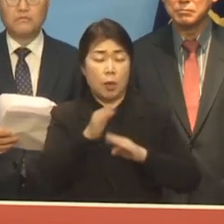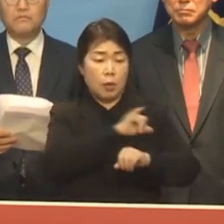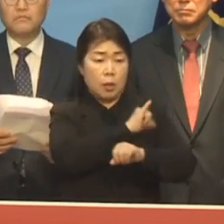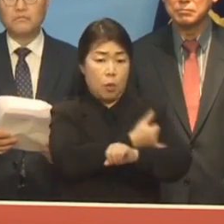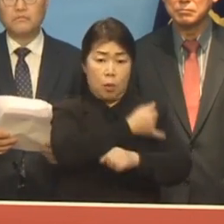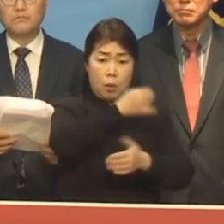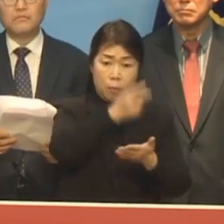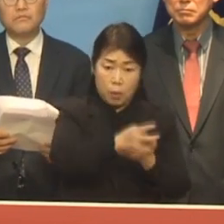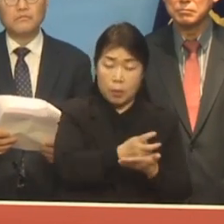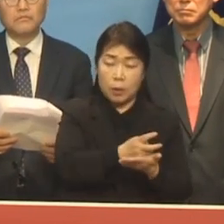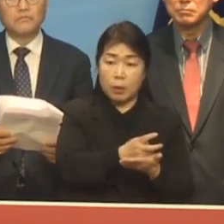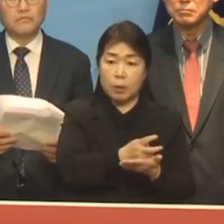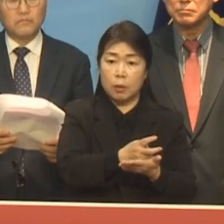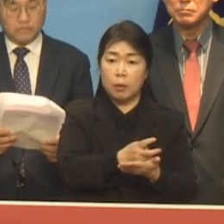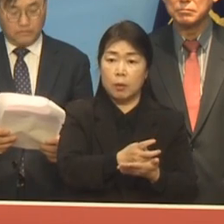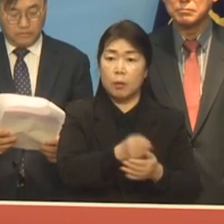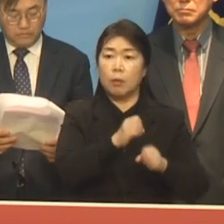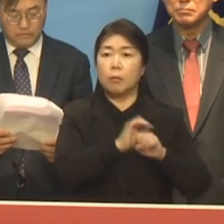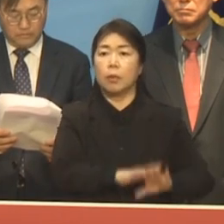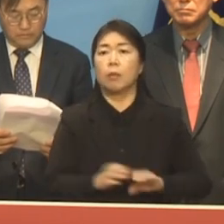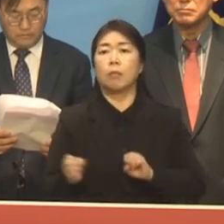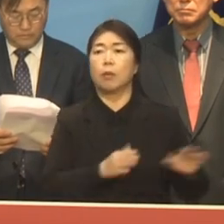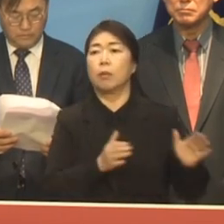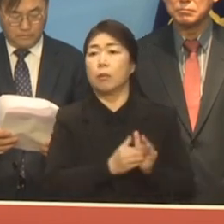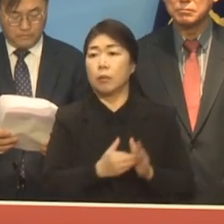북한인권법이 사문화되어 있으며